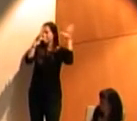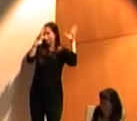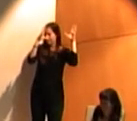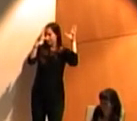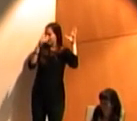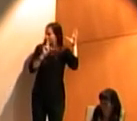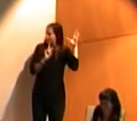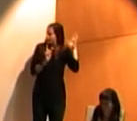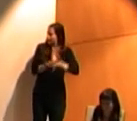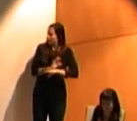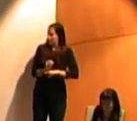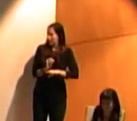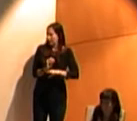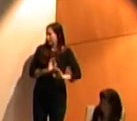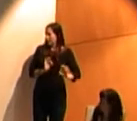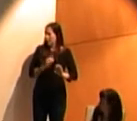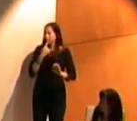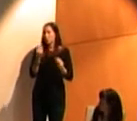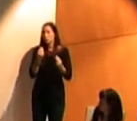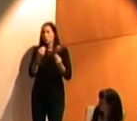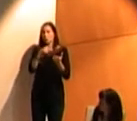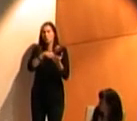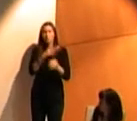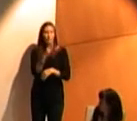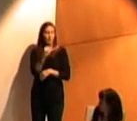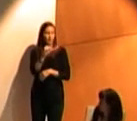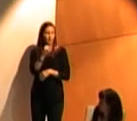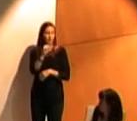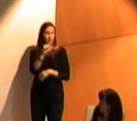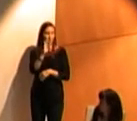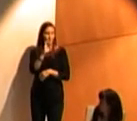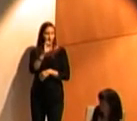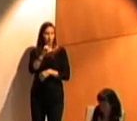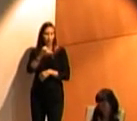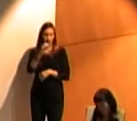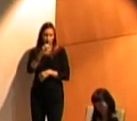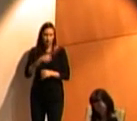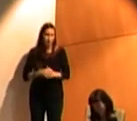prime abord, qui est le quartier autour de Bagatelle, Papu. Voilà.